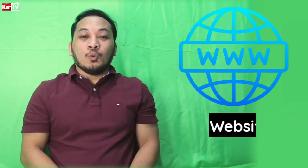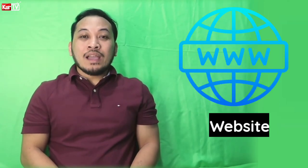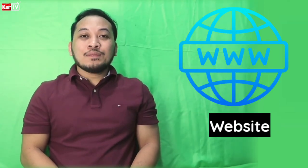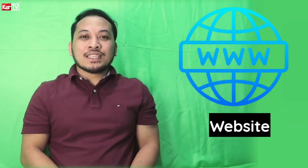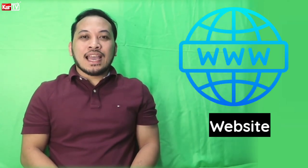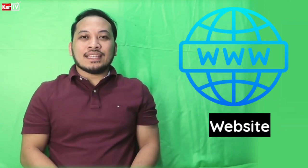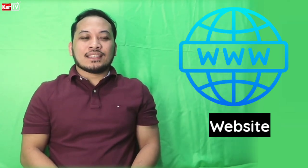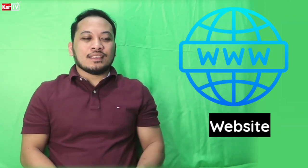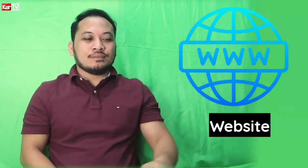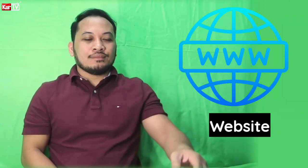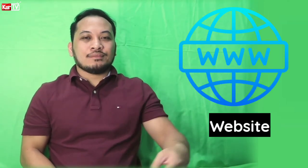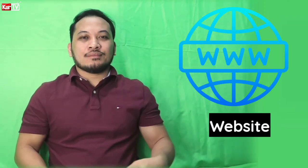website.